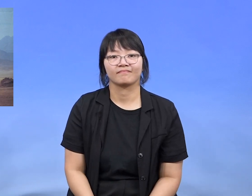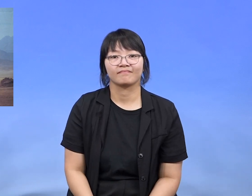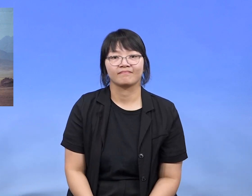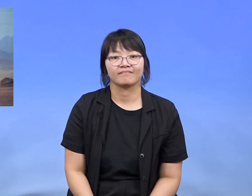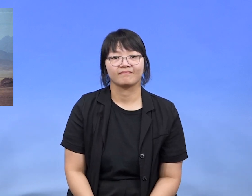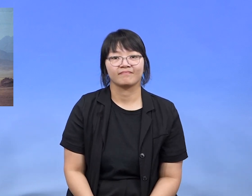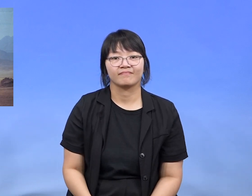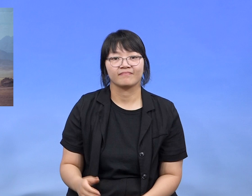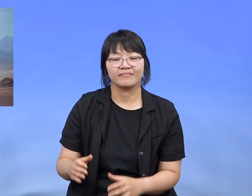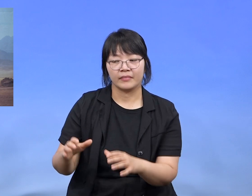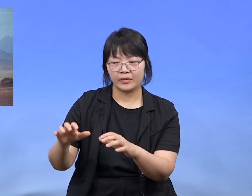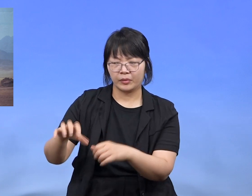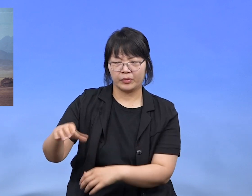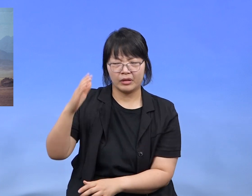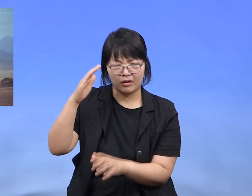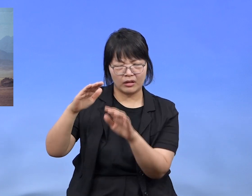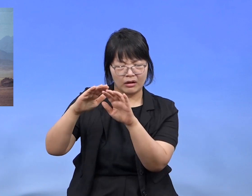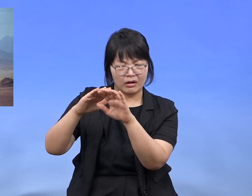어둡기 때문에